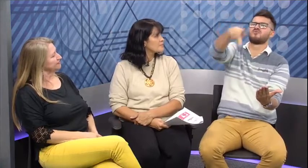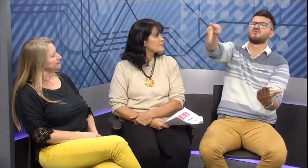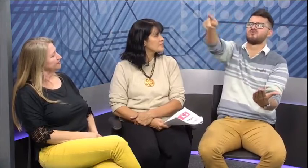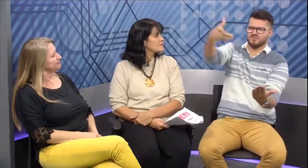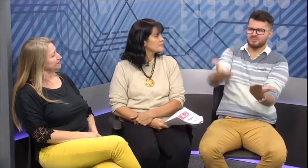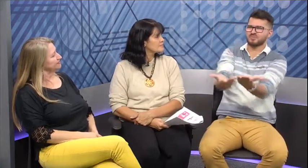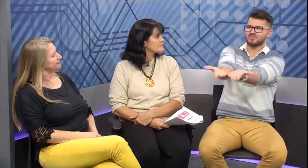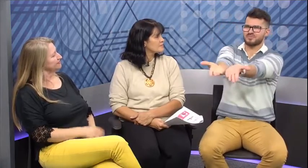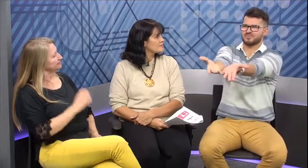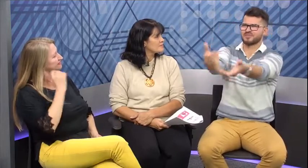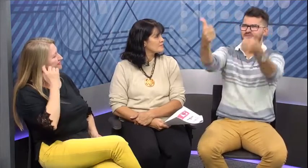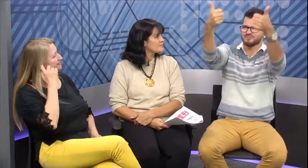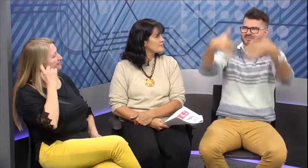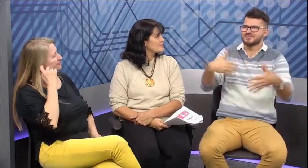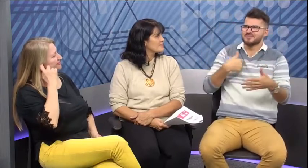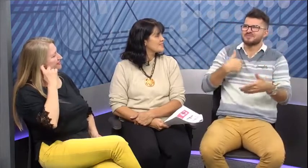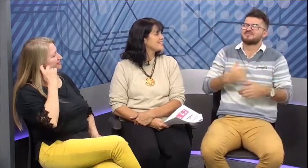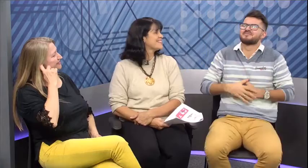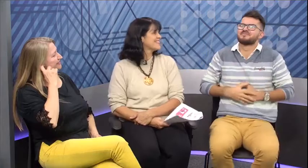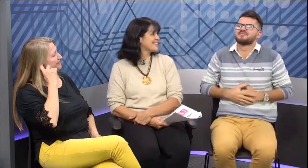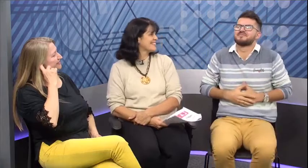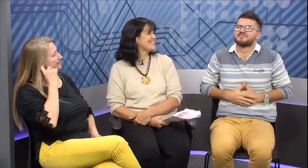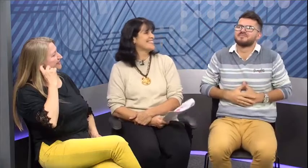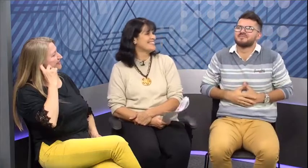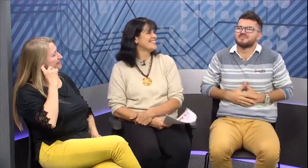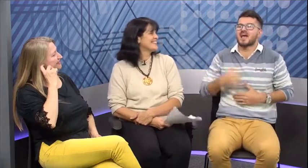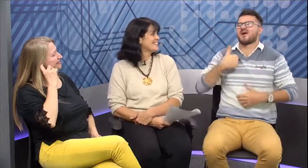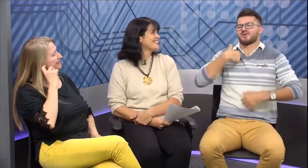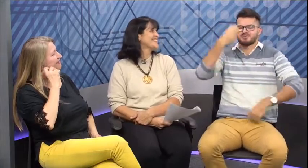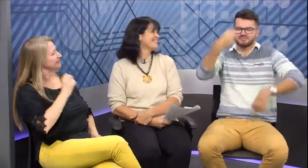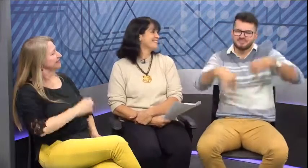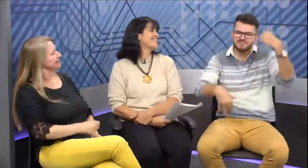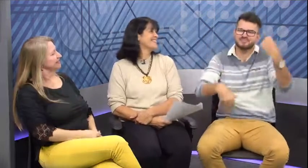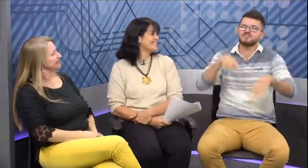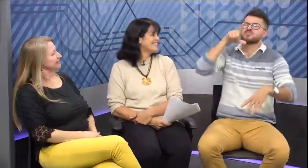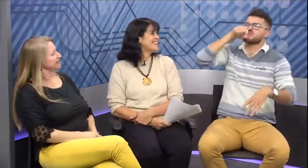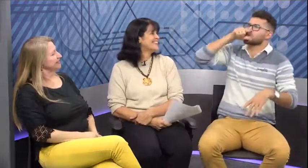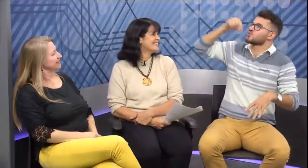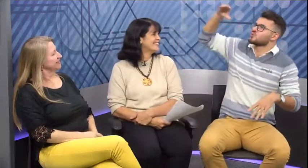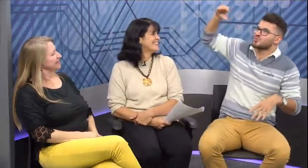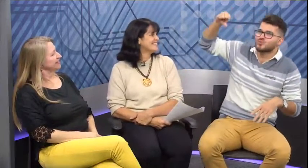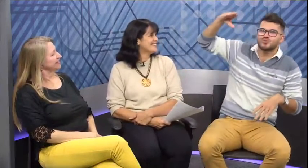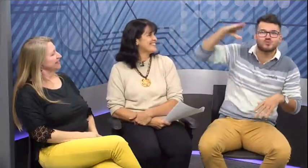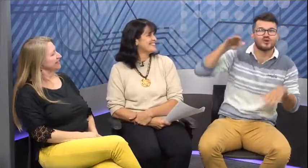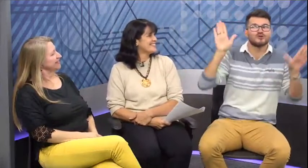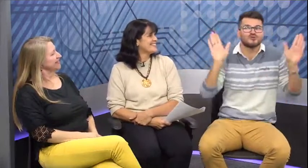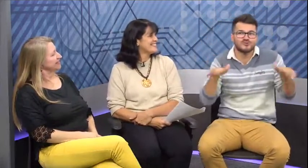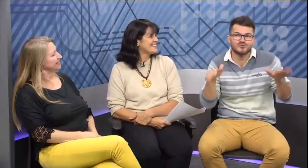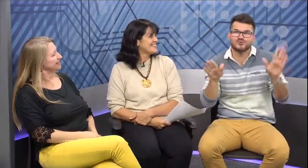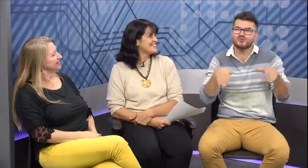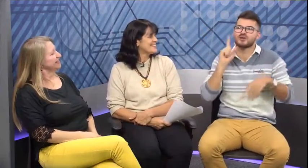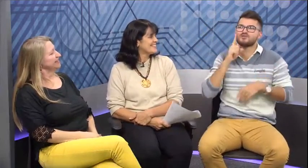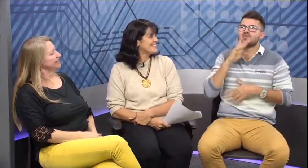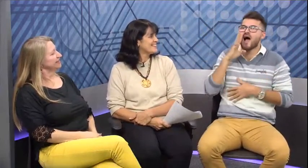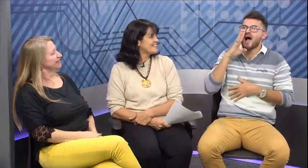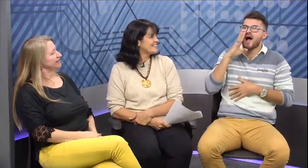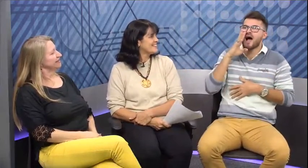às vezes, chama o professor, lê para mim, né, explica para mim em Libras. Isso é muito comum, né? Comigo já aconteceu com os meus alunos, né, contar